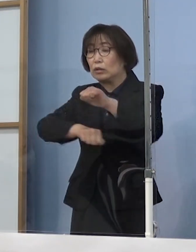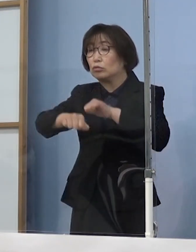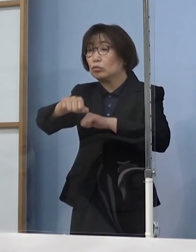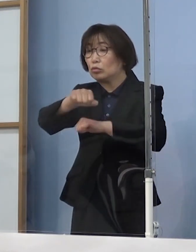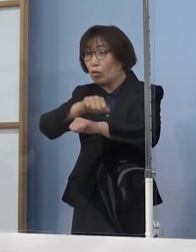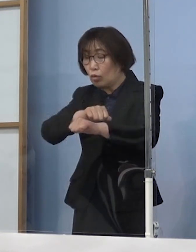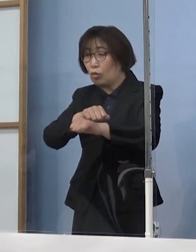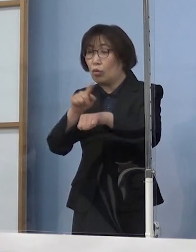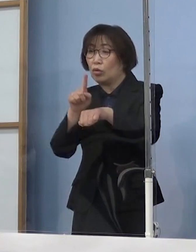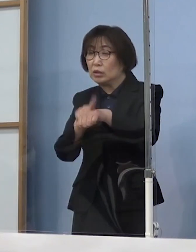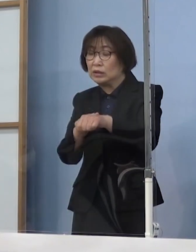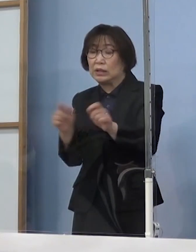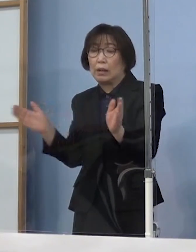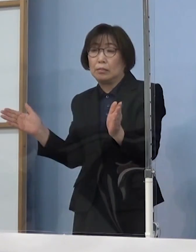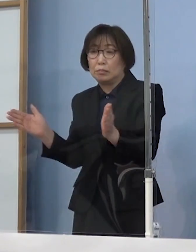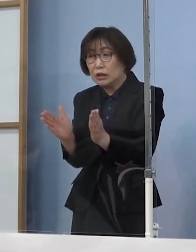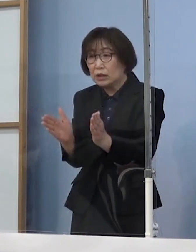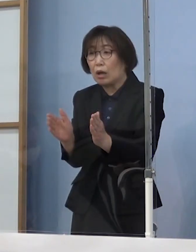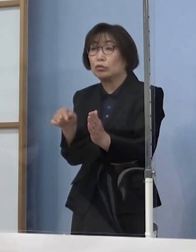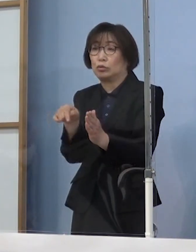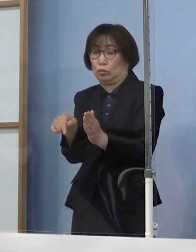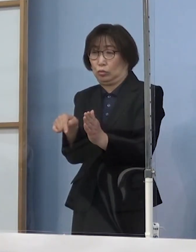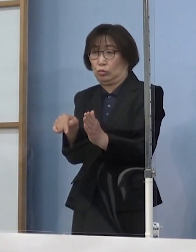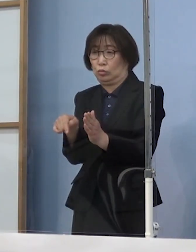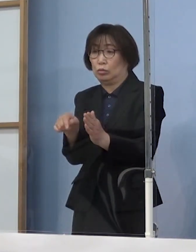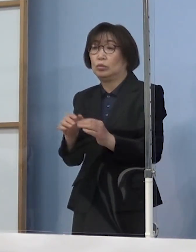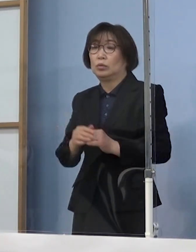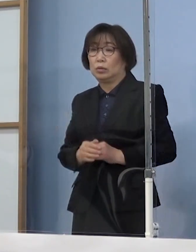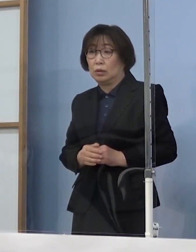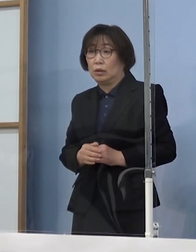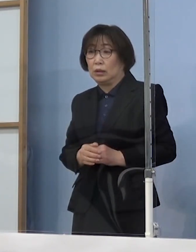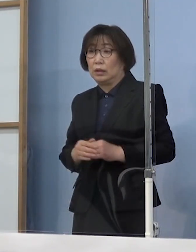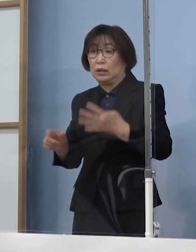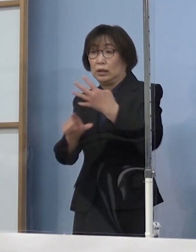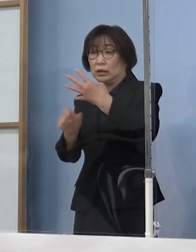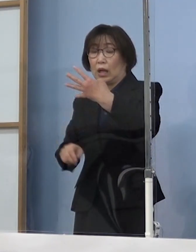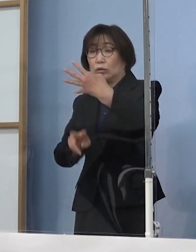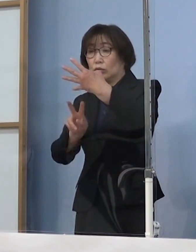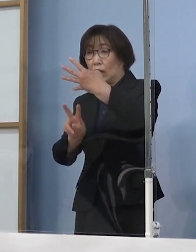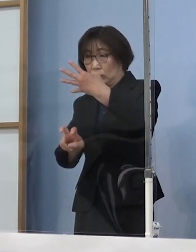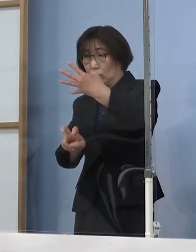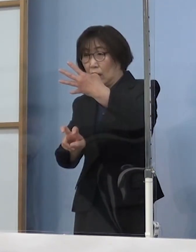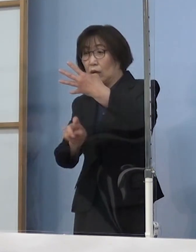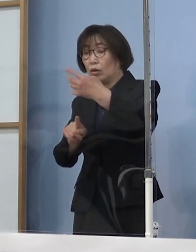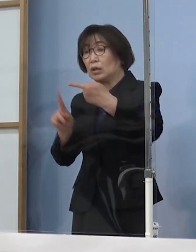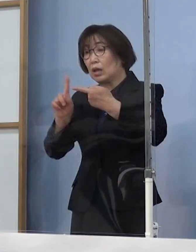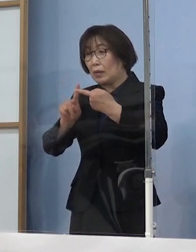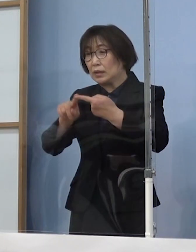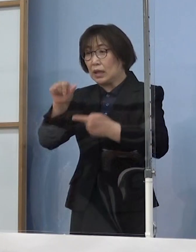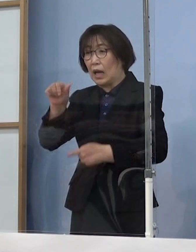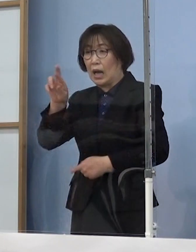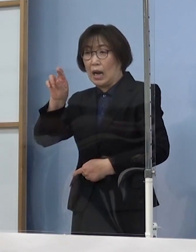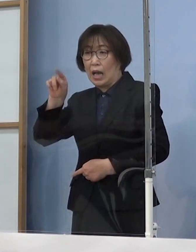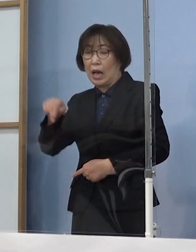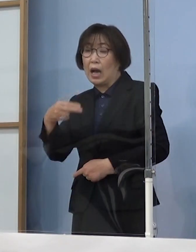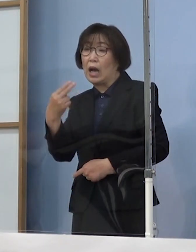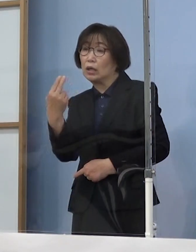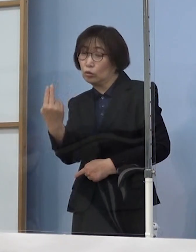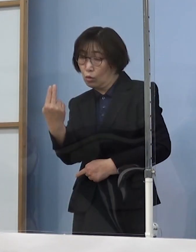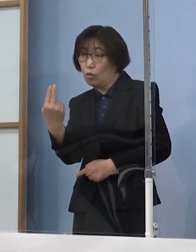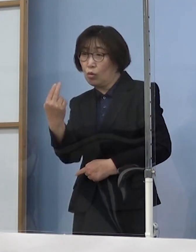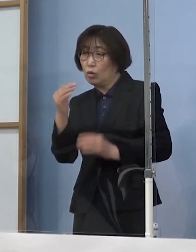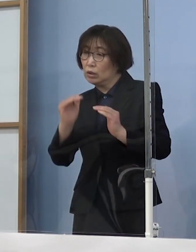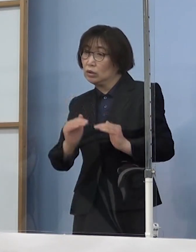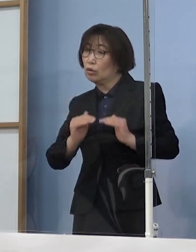請をさせていただきました。そしてこの4月の20日、これに合わせアラートをさらに1つ上げさせていただい